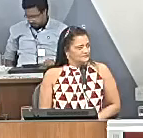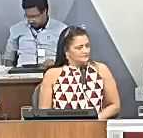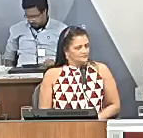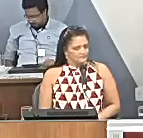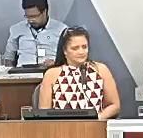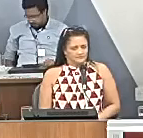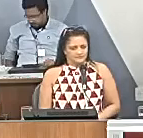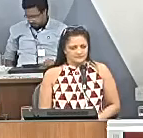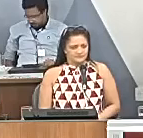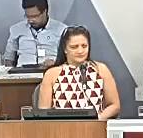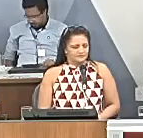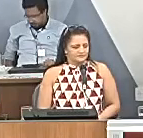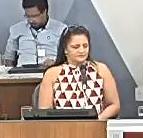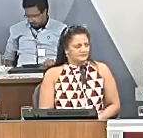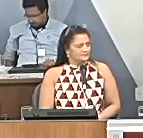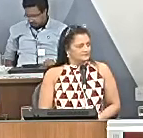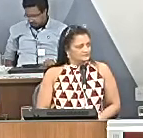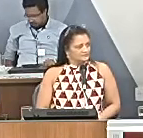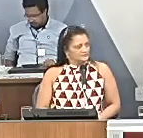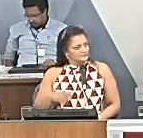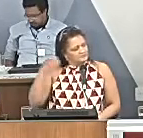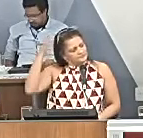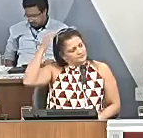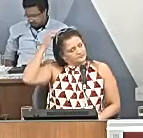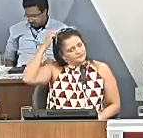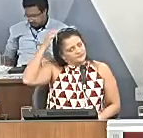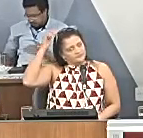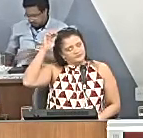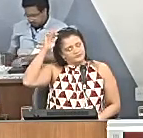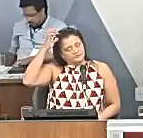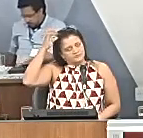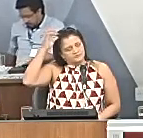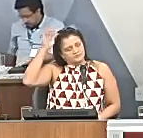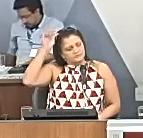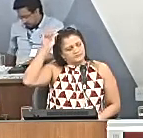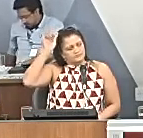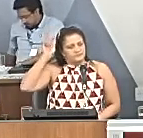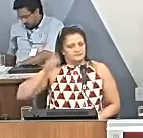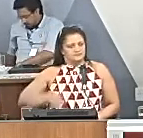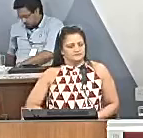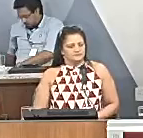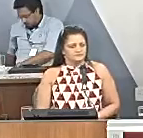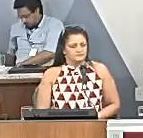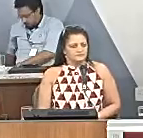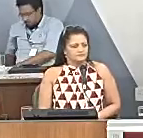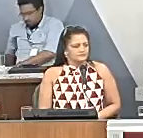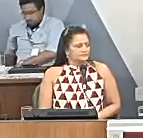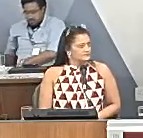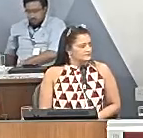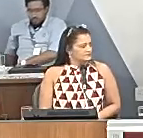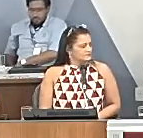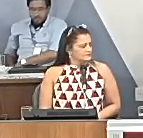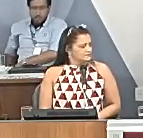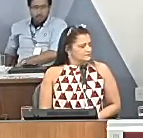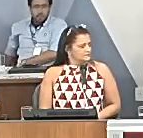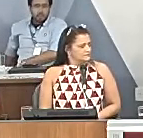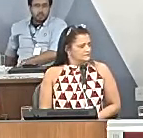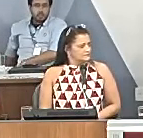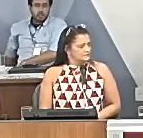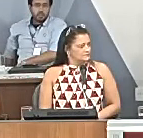essa consciência de que temos que trabalhar a qualificação dos profissionais nós temos que entender